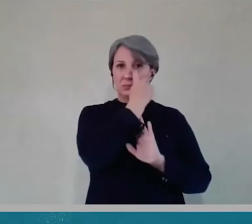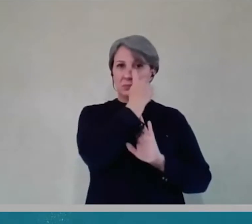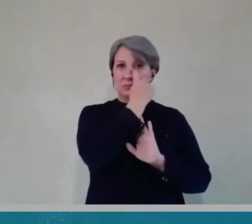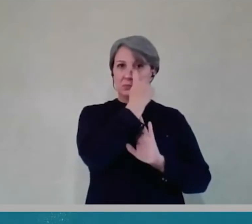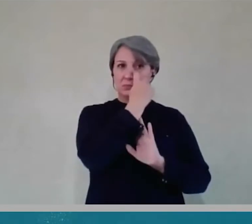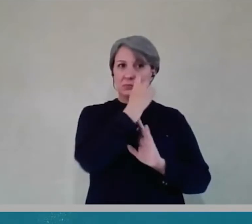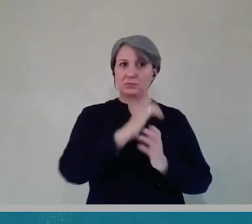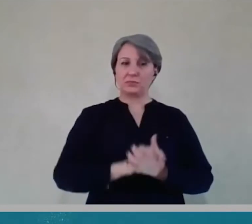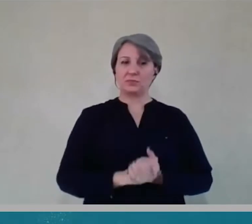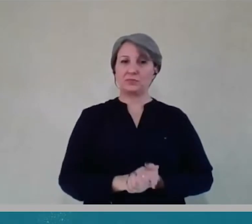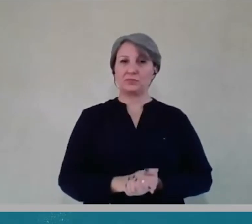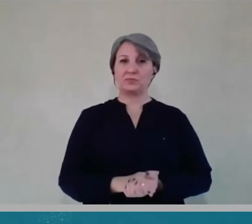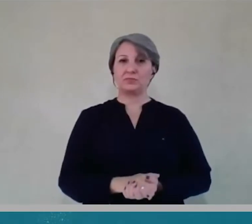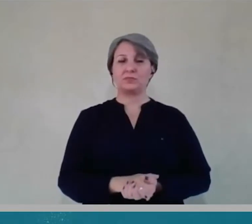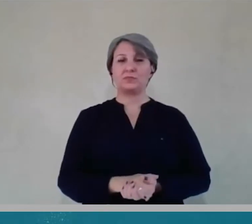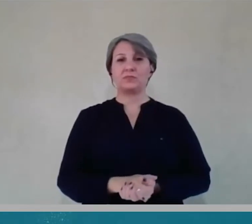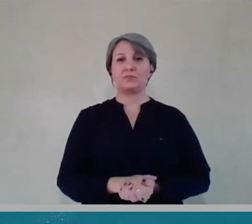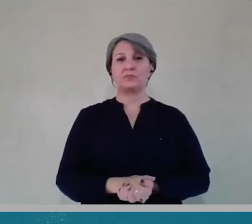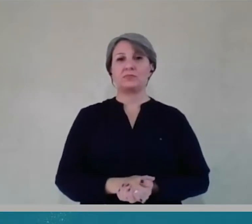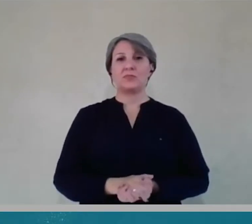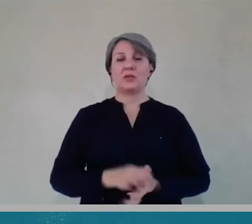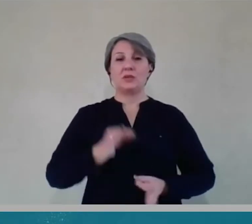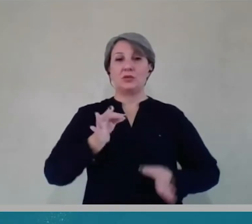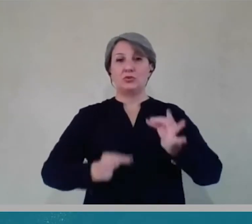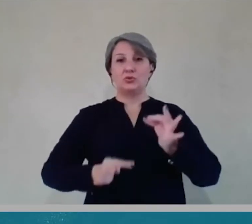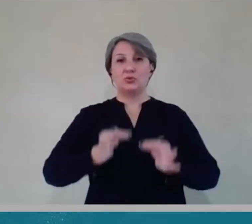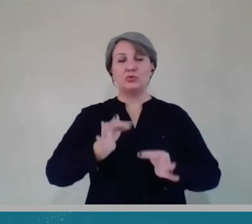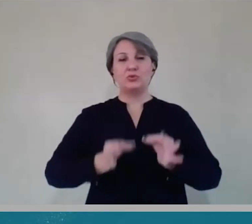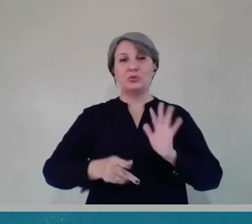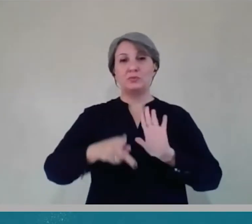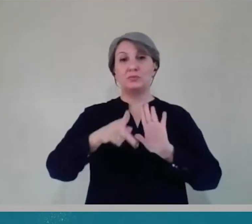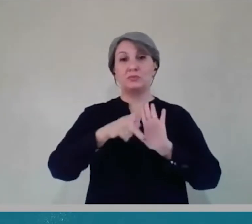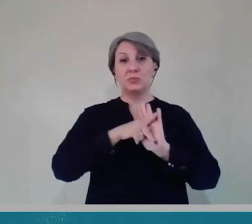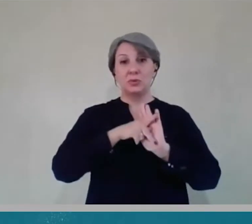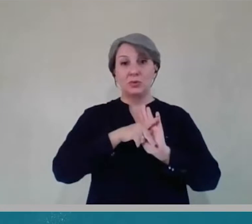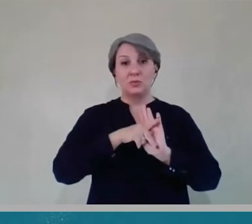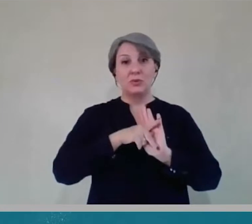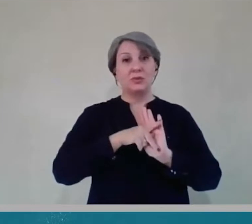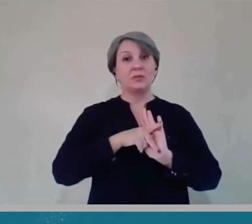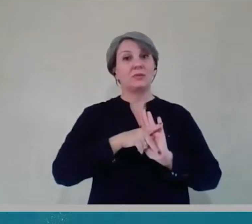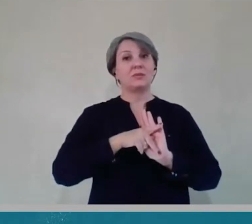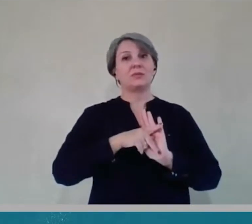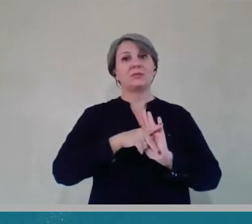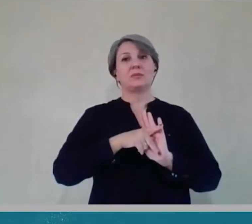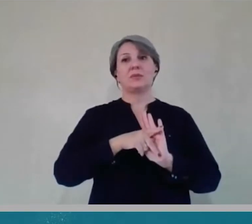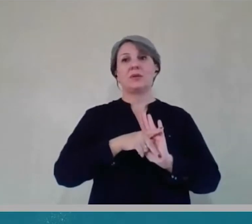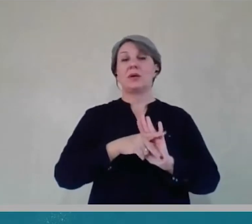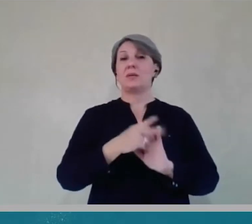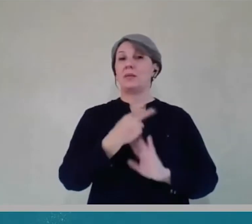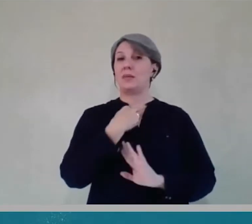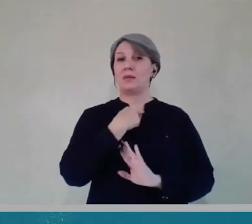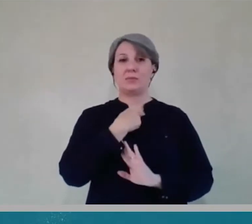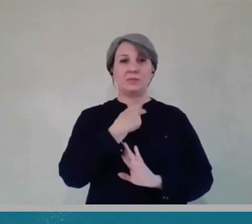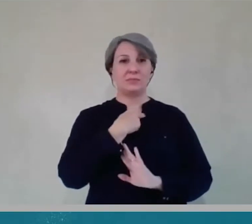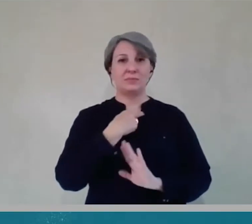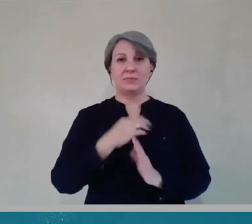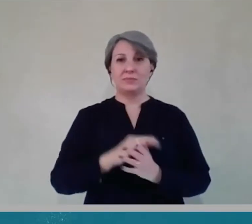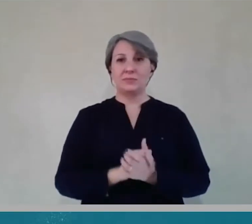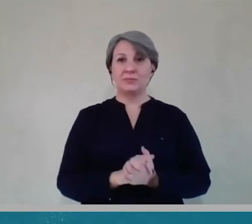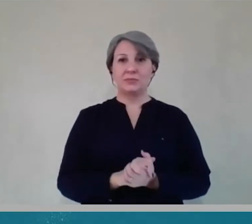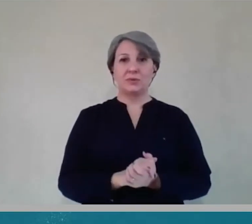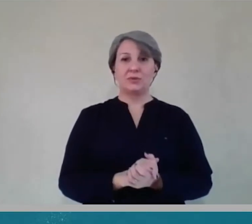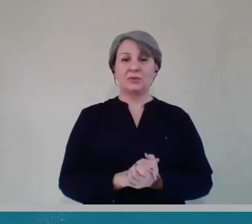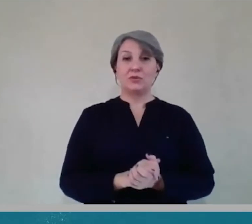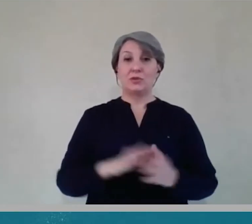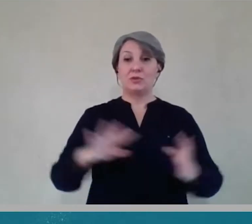Guardai-vos de exercer a vossa justiça diante dos homens, com o fim de serdes vistos por eles, doutra sorte não